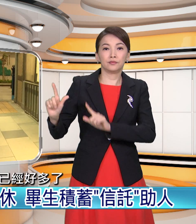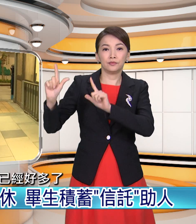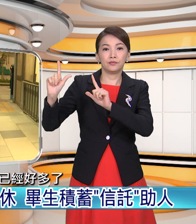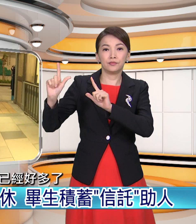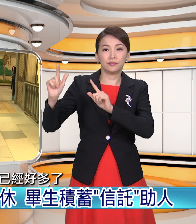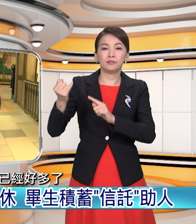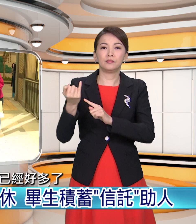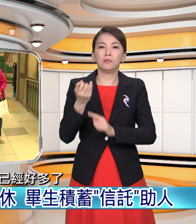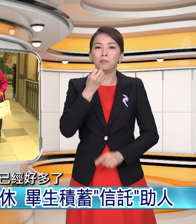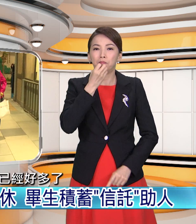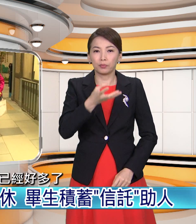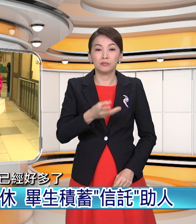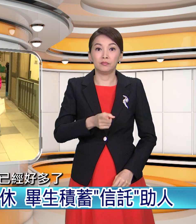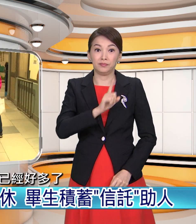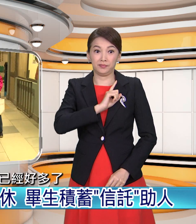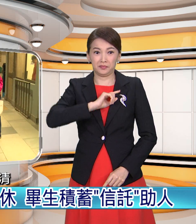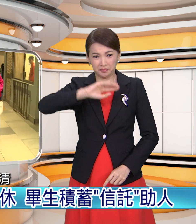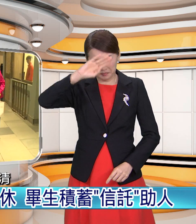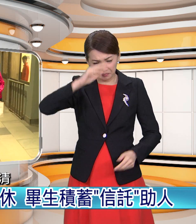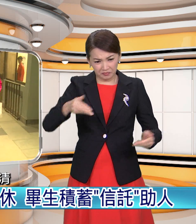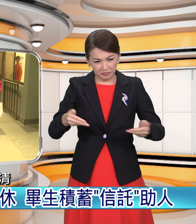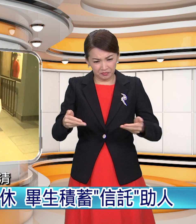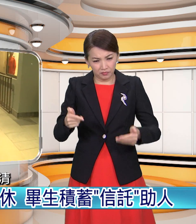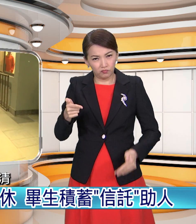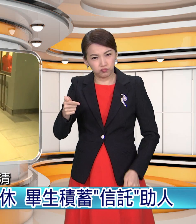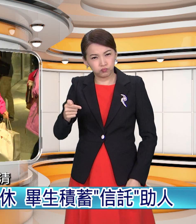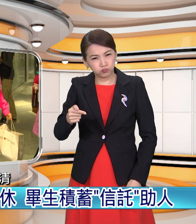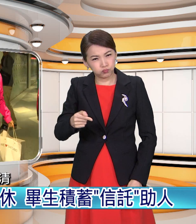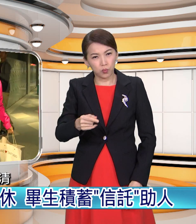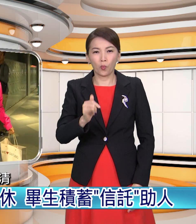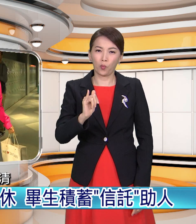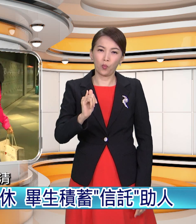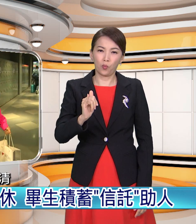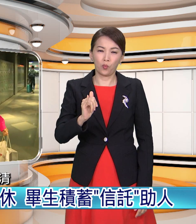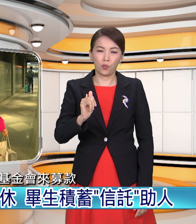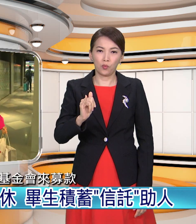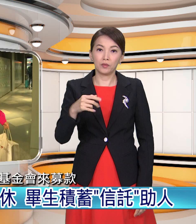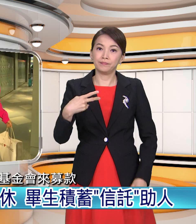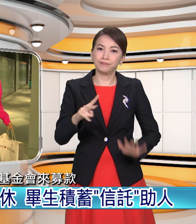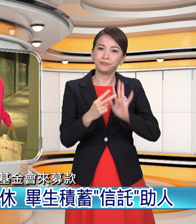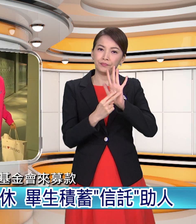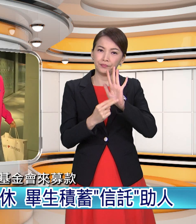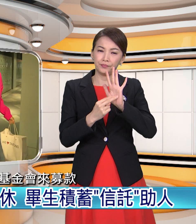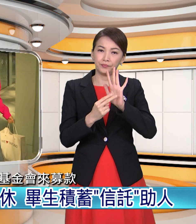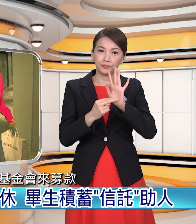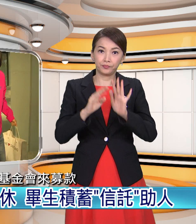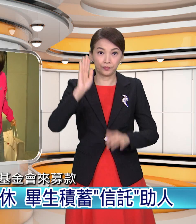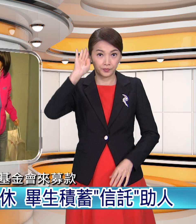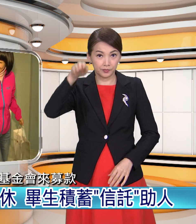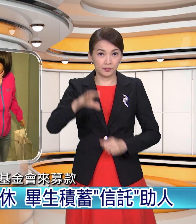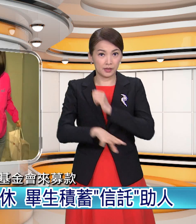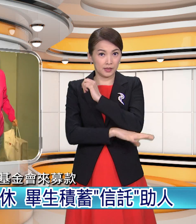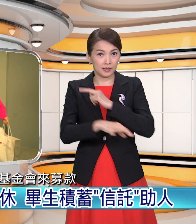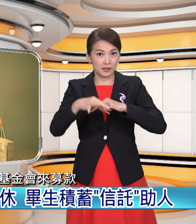经好多了，而她也借机会来澄清，未来不会成立基金会来募